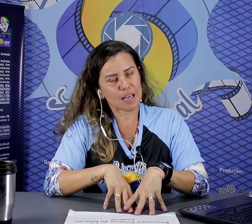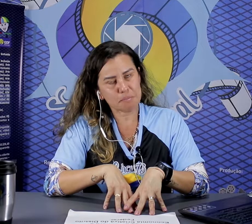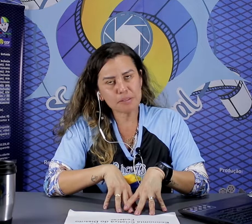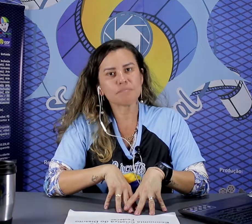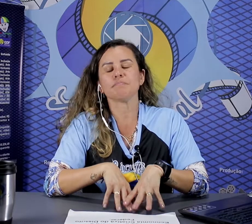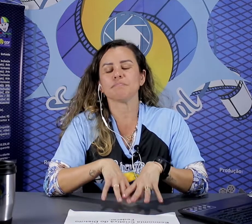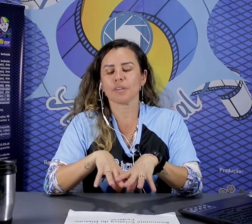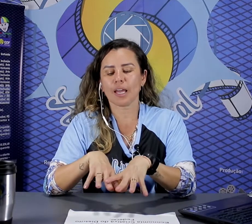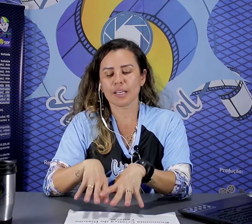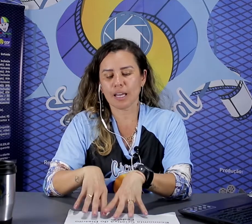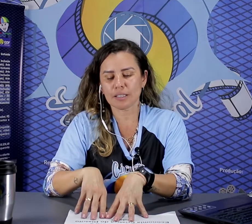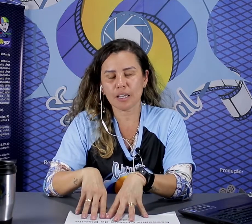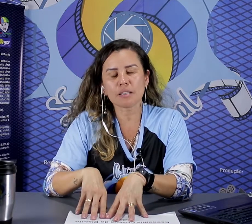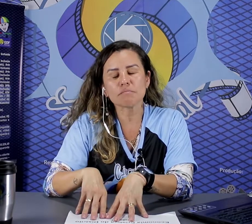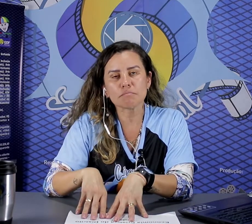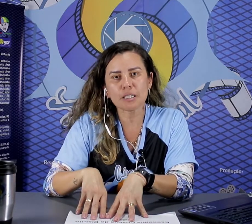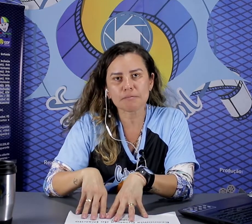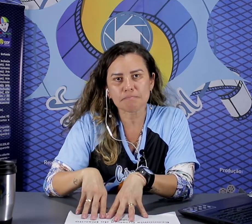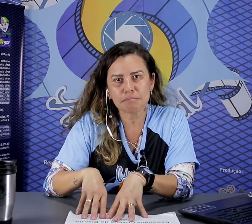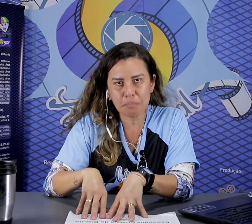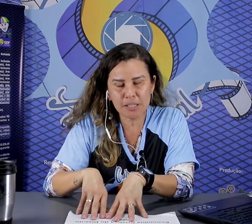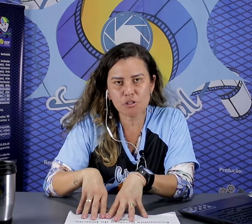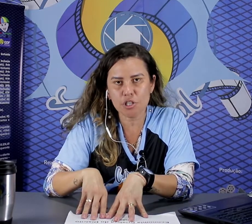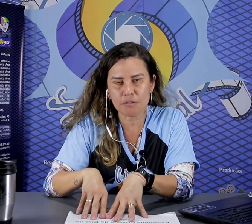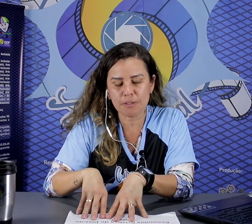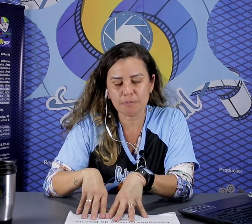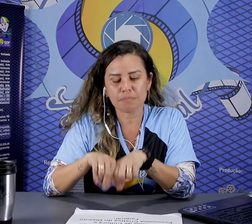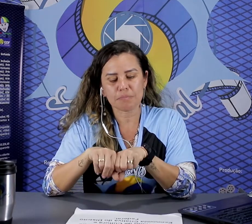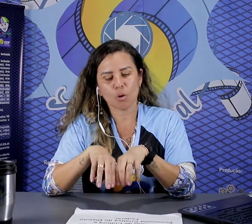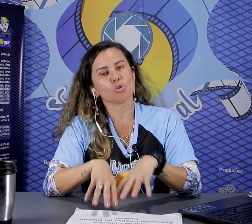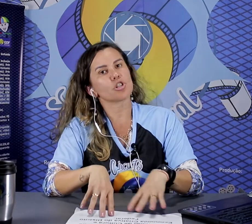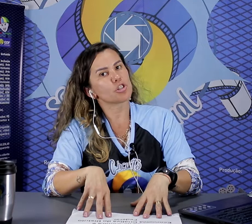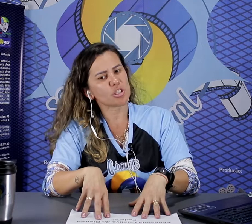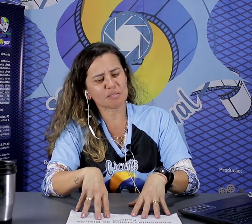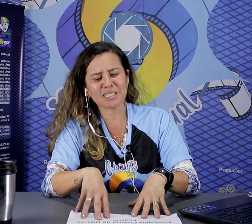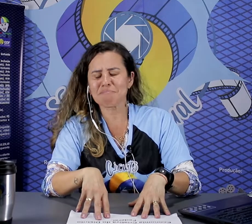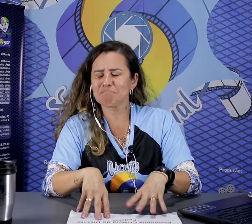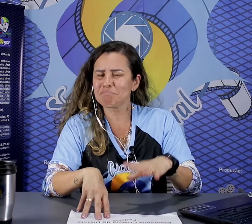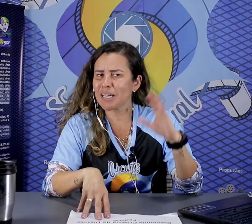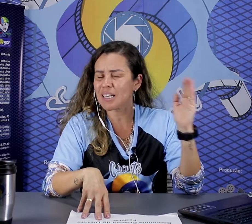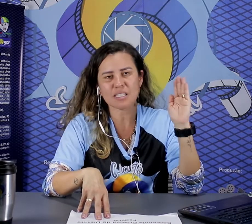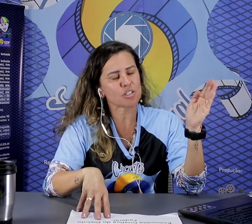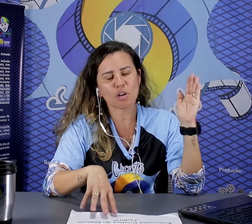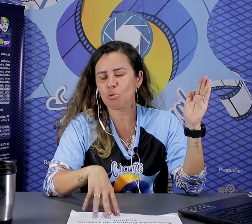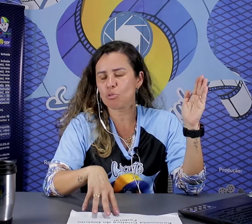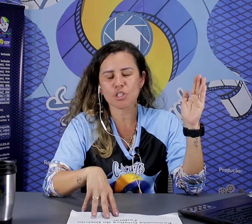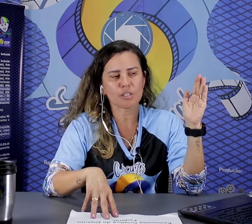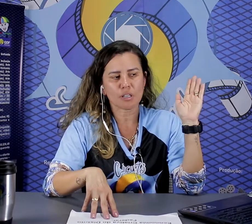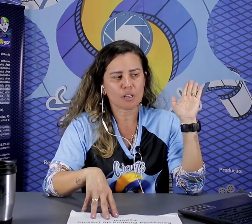percebe, né, que ela tem uma perda auditiva. Hoje em dia, mas é bem recente, é hoje,